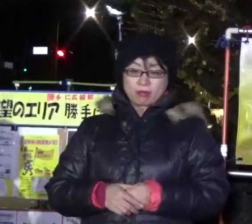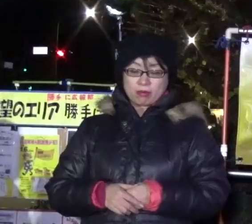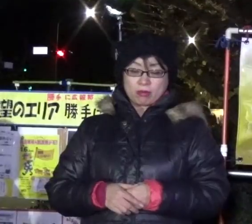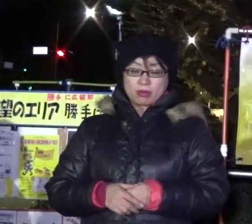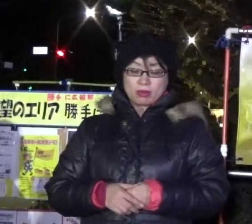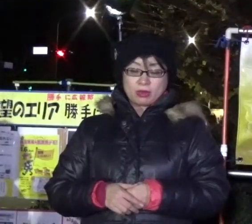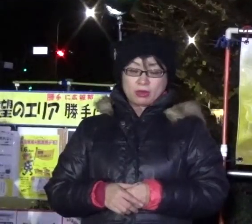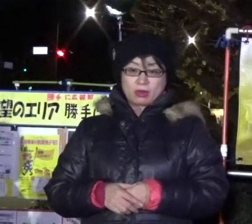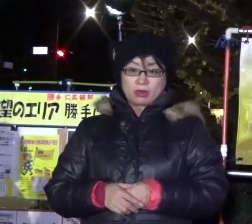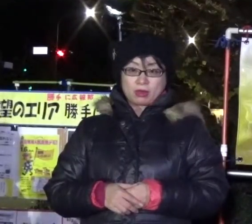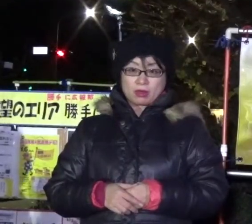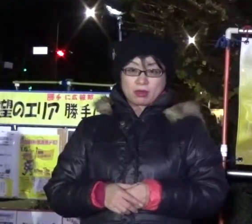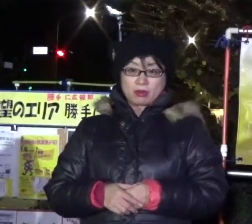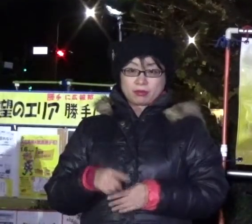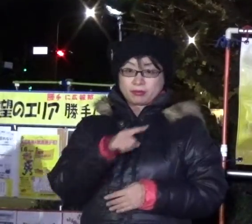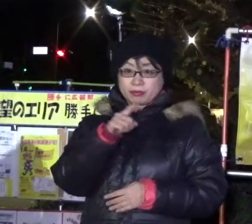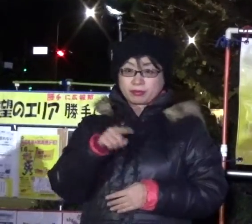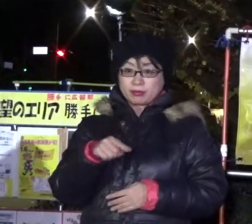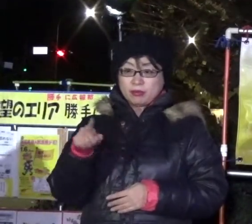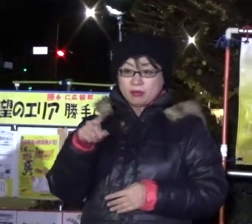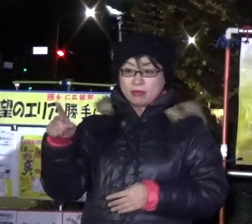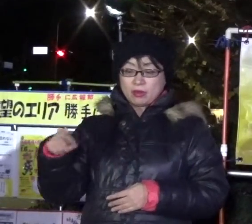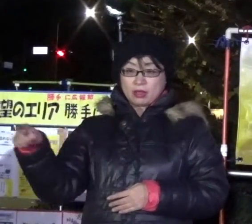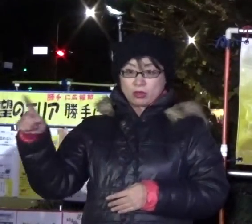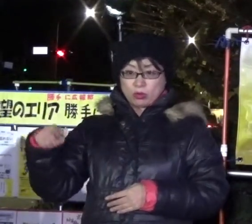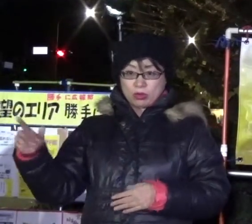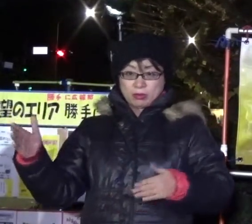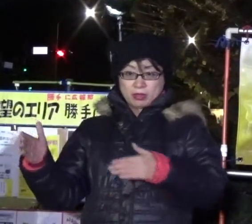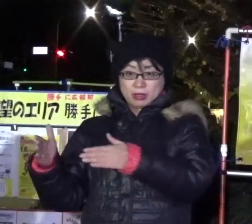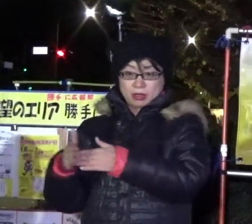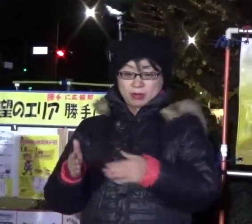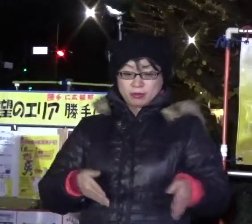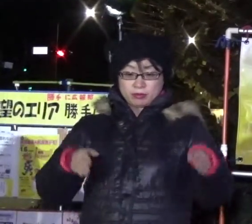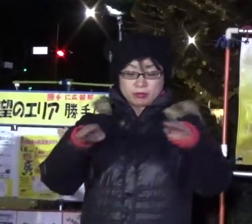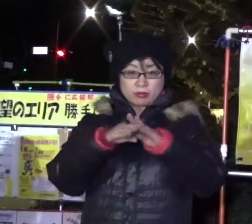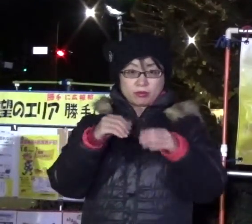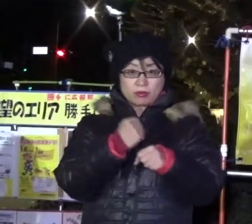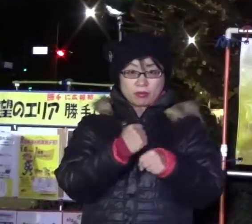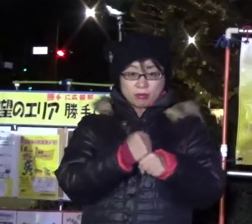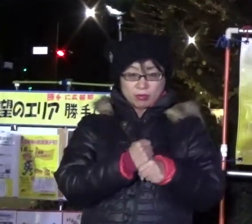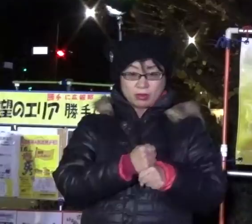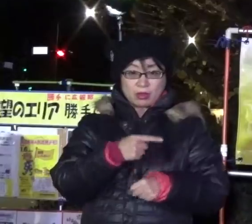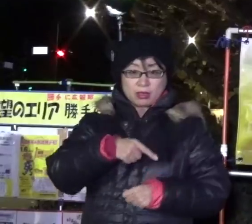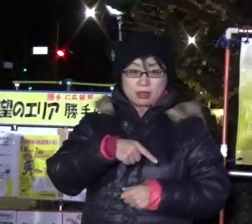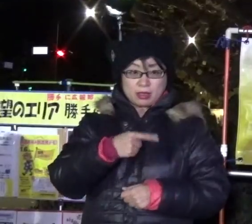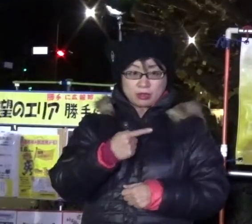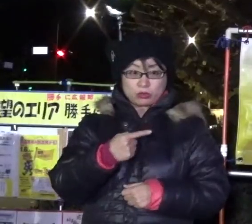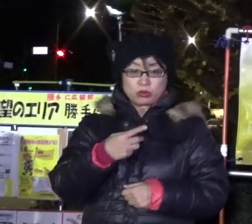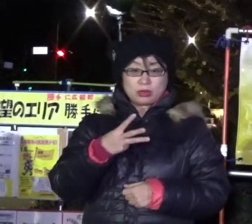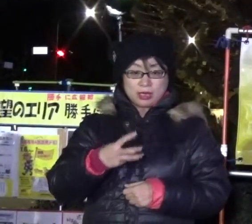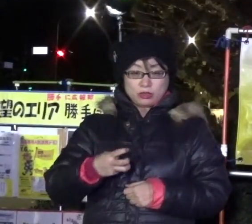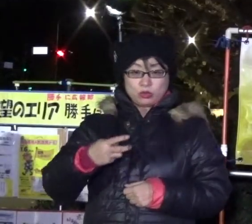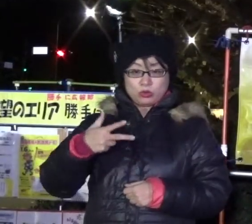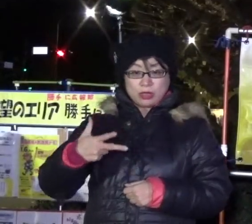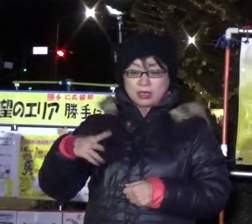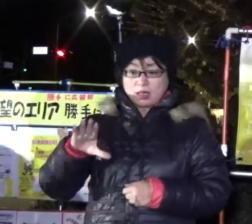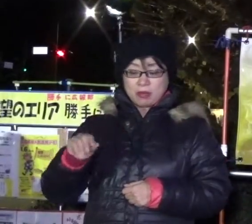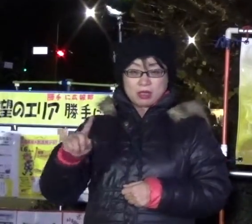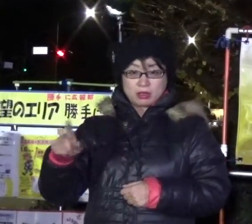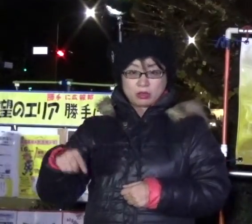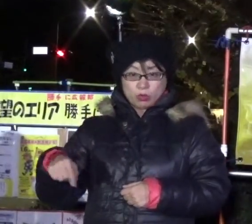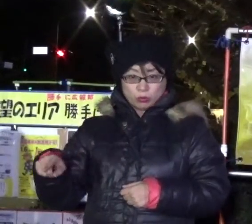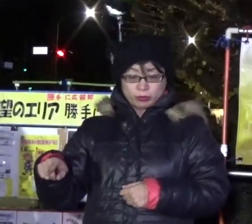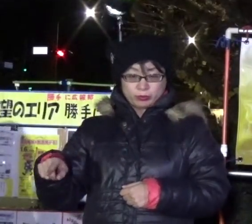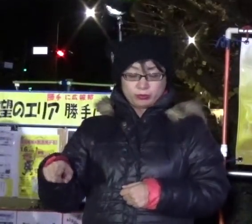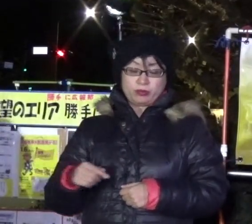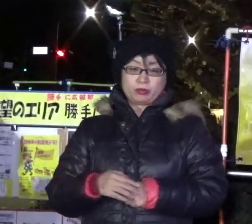、2020年までに設置できるタンクの容量が137万トン、ただし全部に貯留できるわけでは